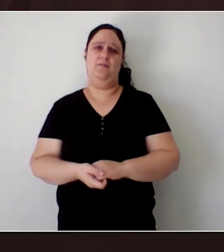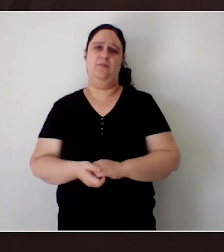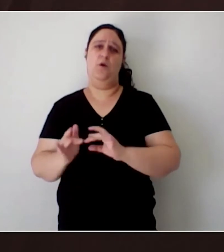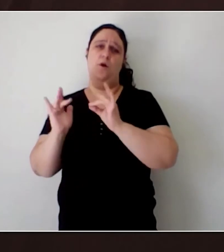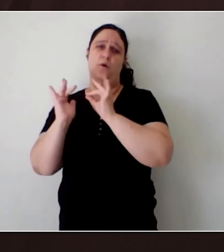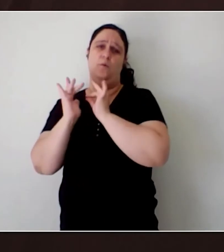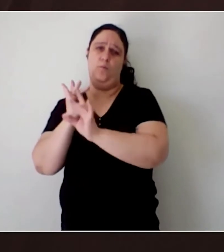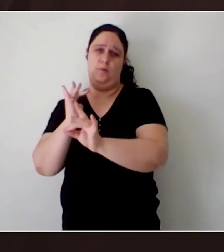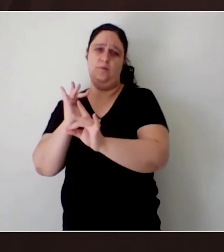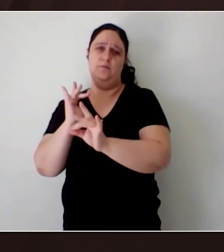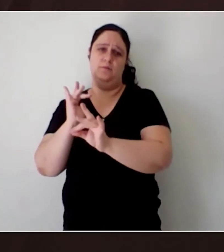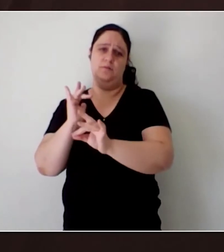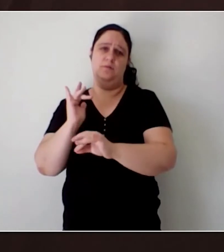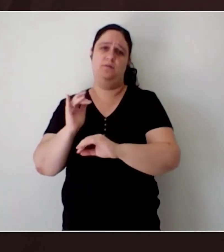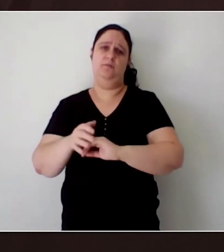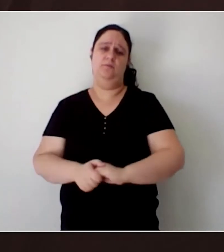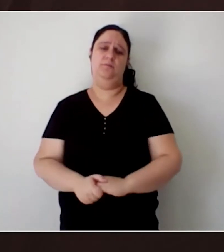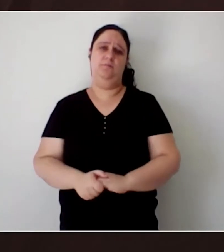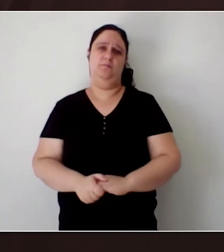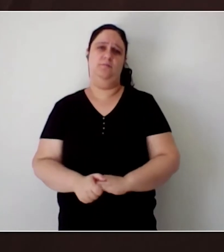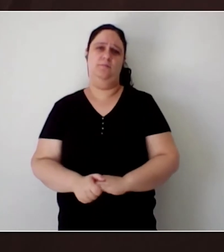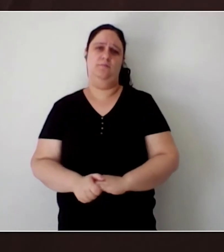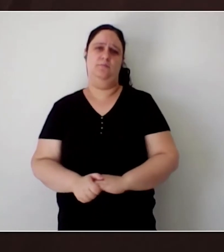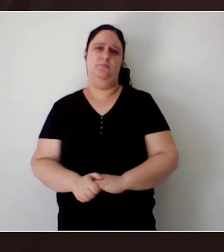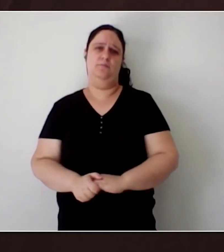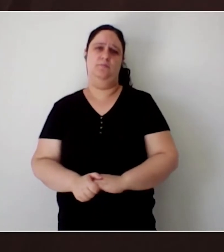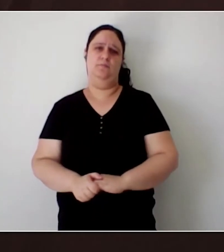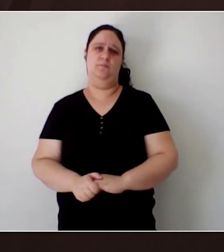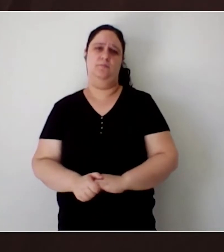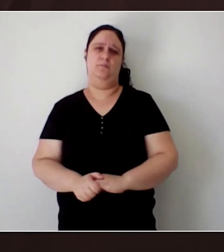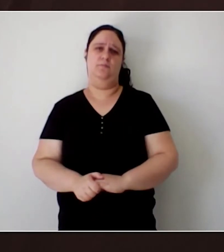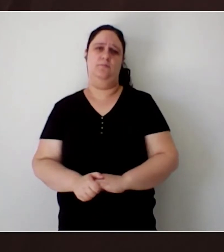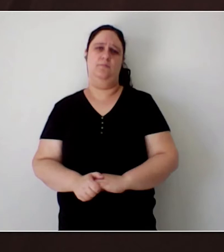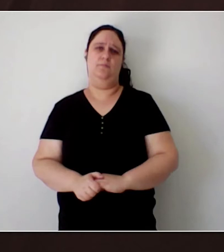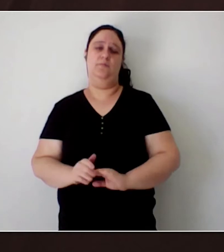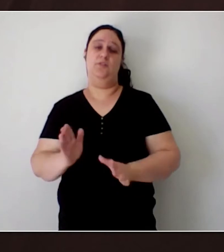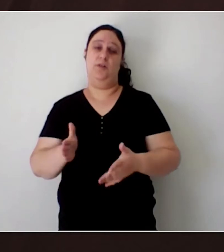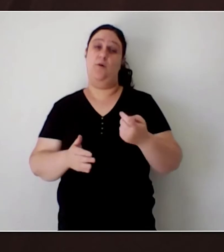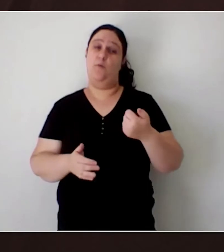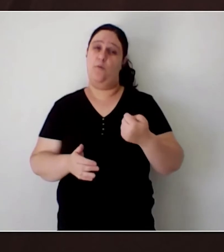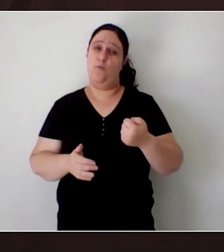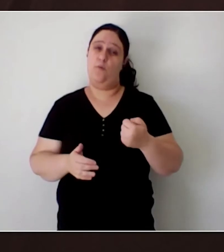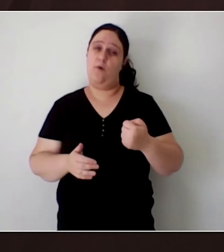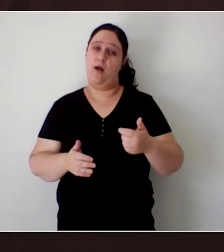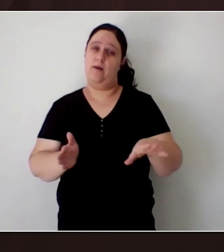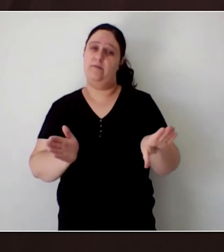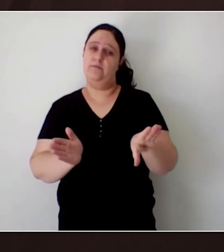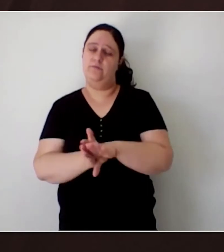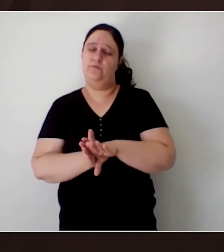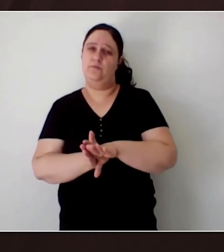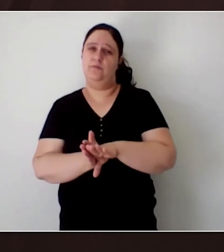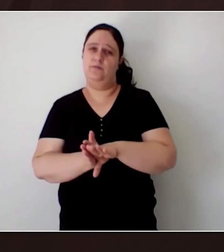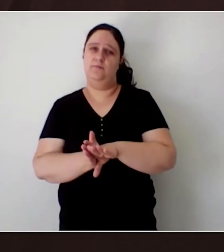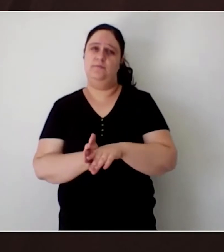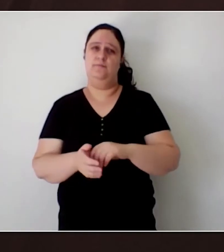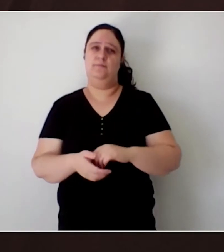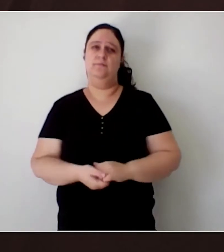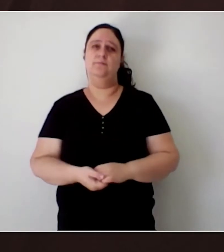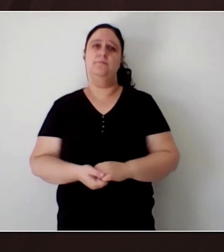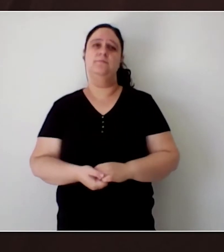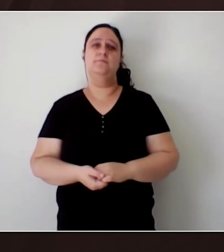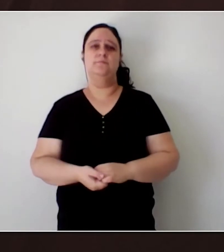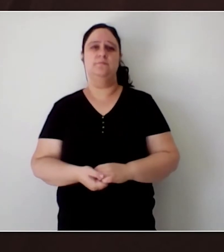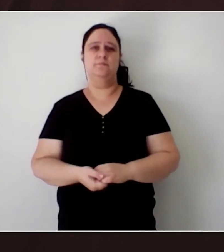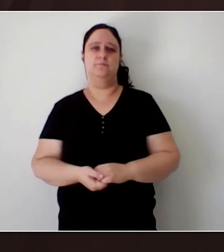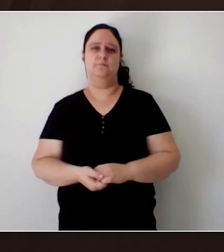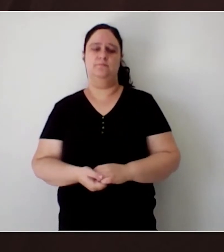é o filho da perdição que virá, tá? Também agora muitos anticristos têm surgido,